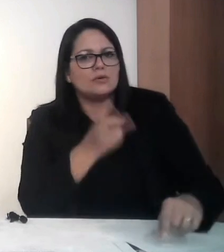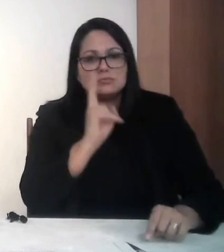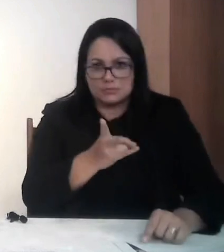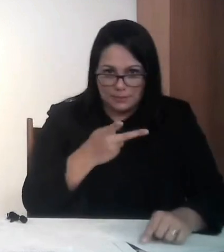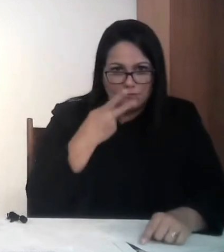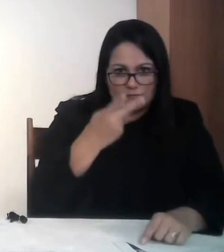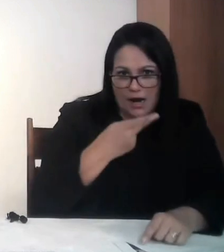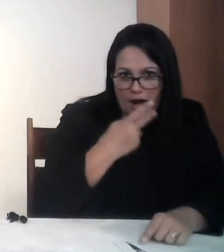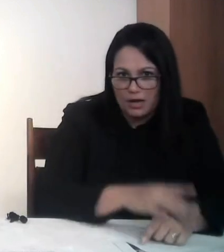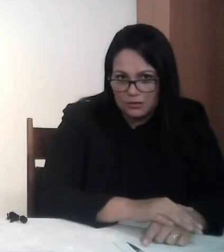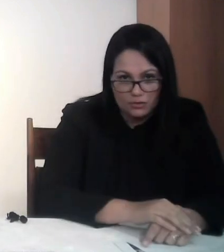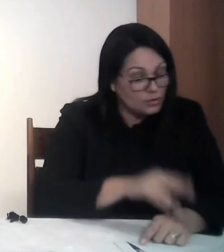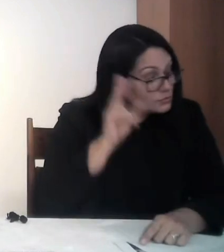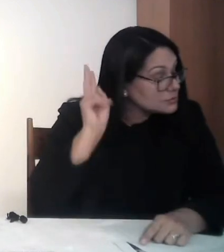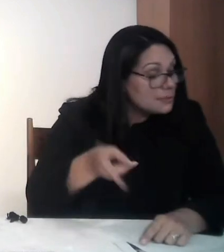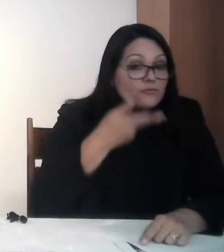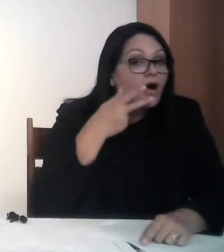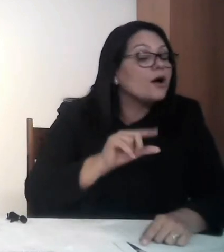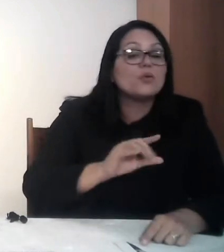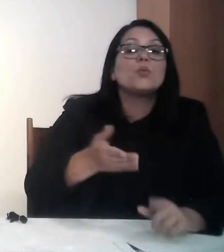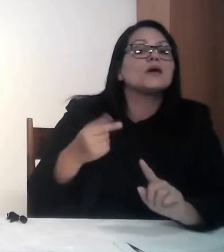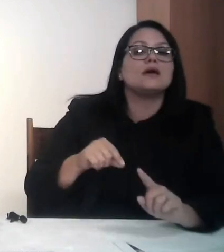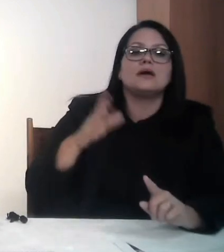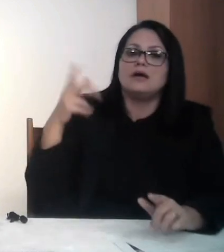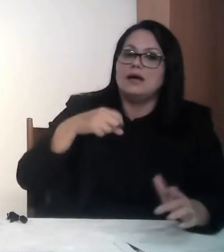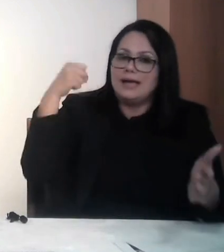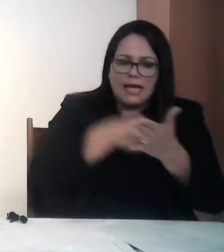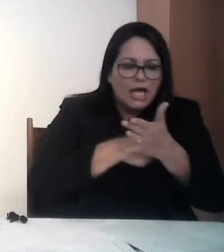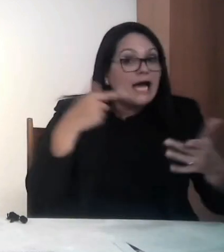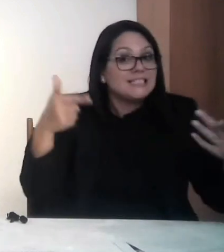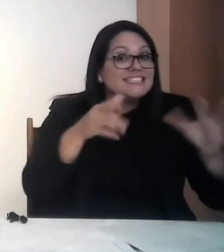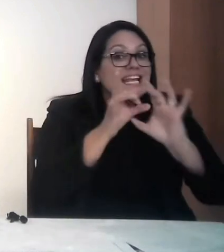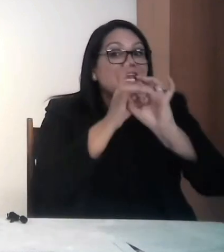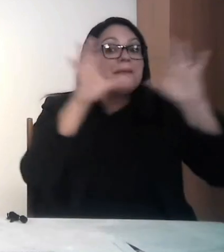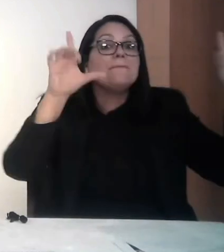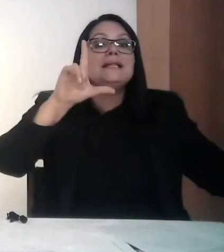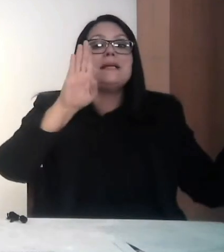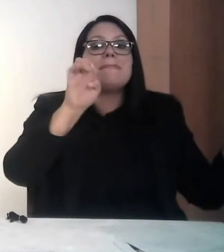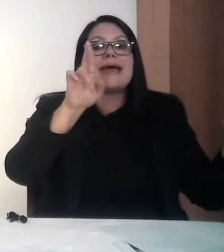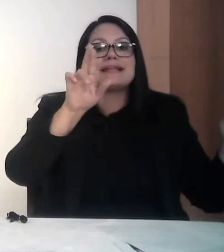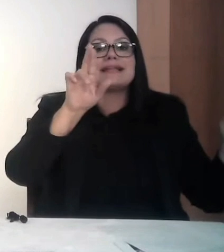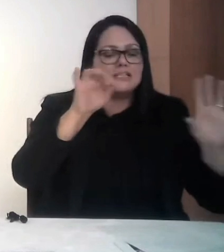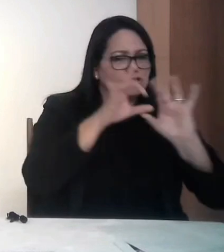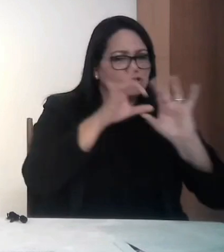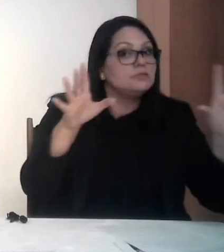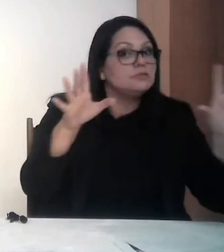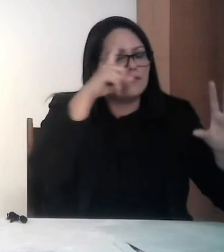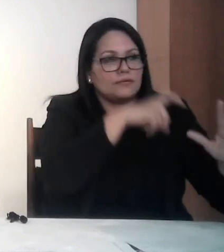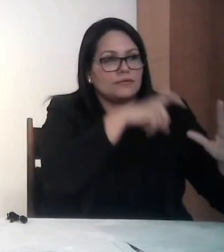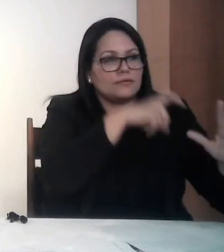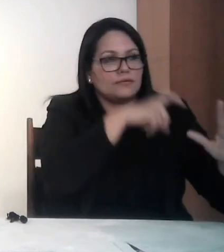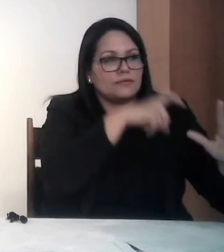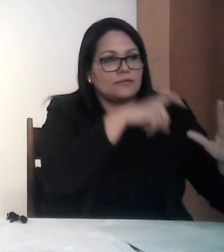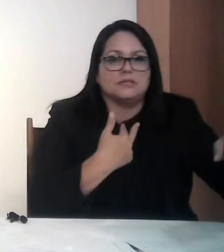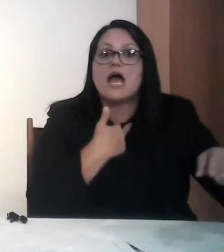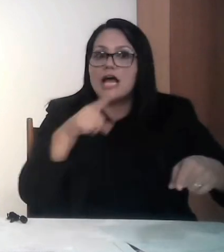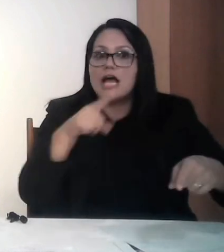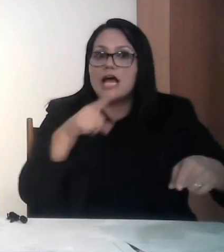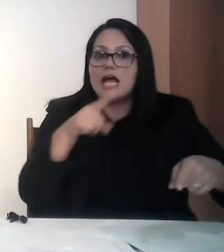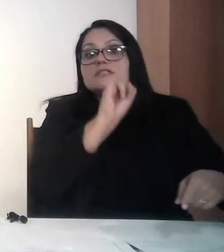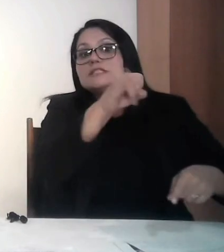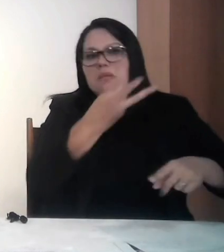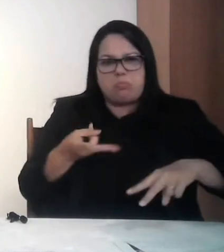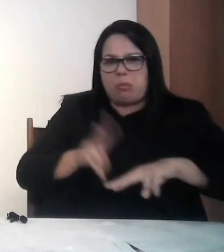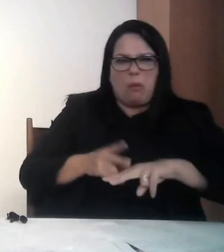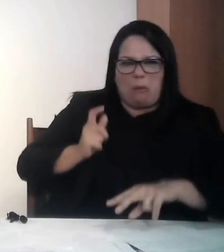né? Se é difícil lutar com liberdade, imagine sem liberdade. Eu tenho dito também a questão da população